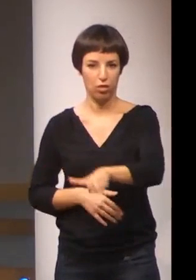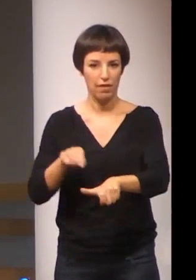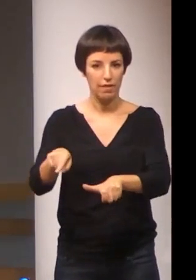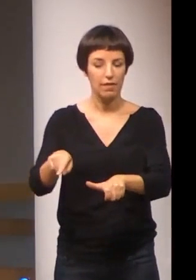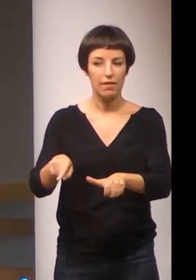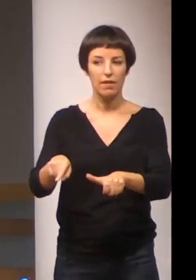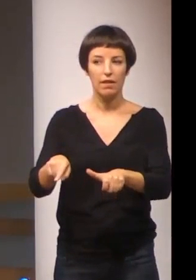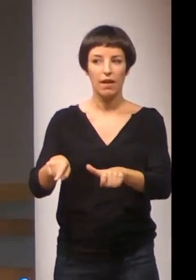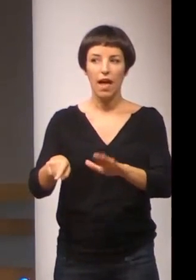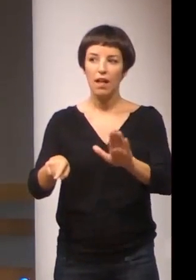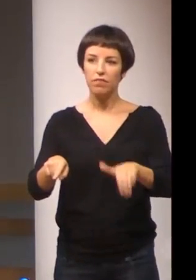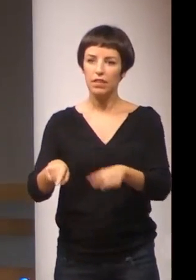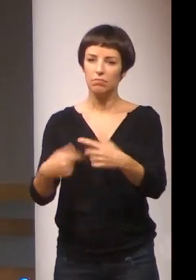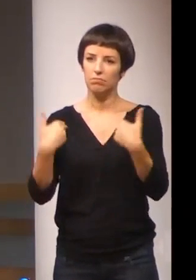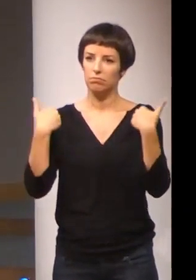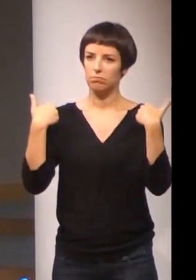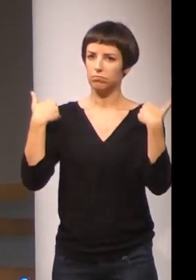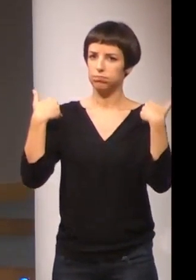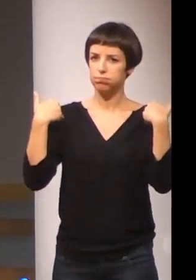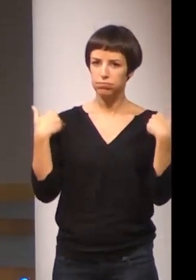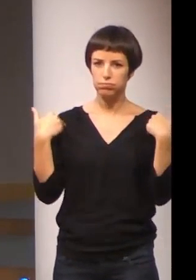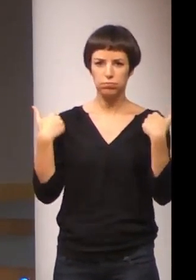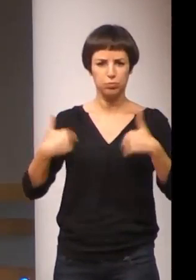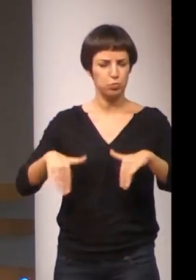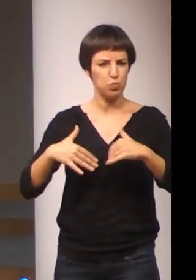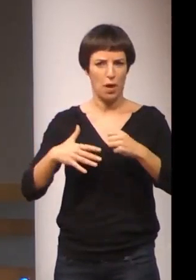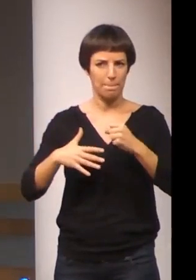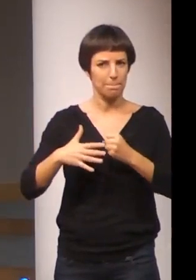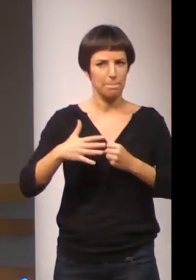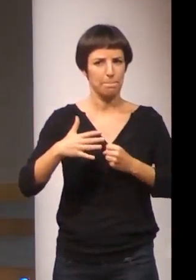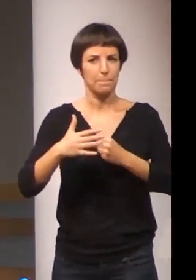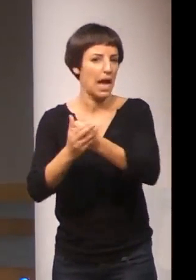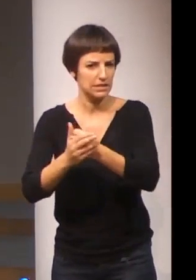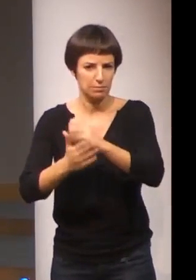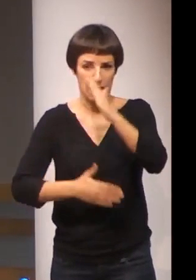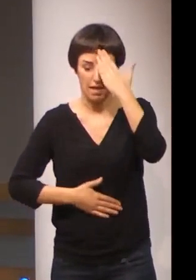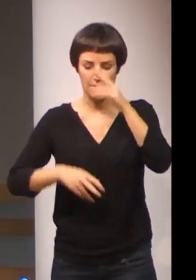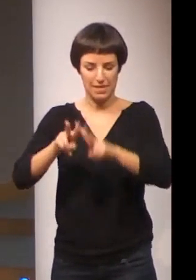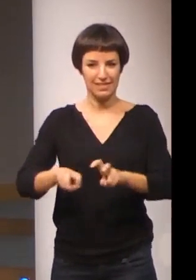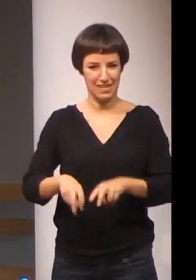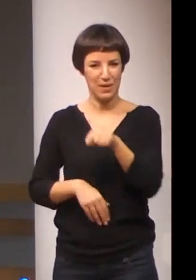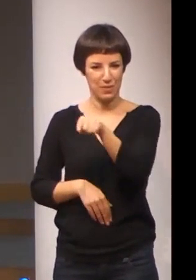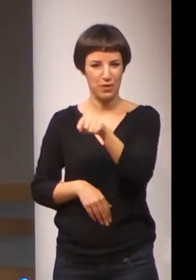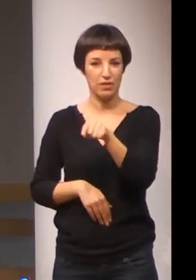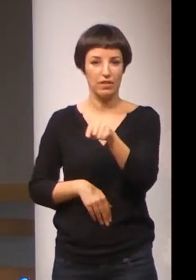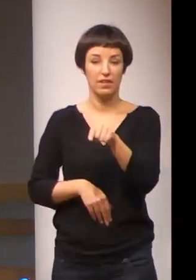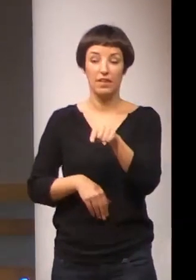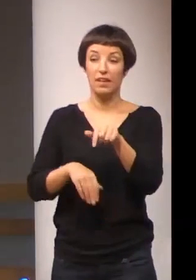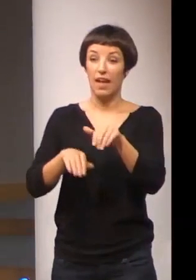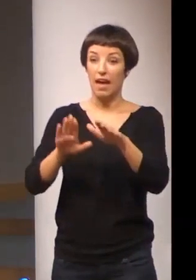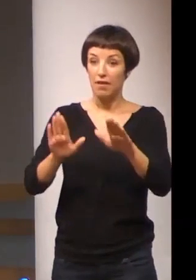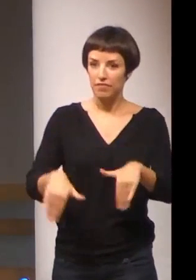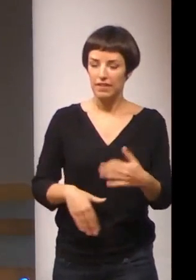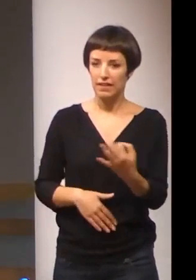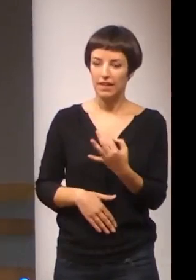adoptan una responsabilidad máxima o primaria en esa investigación, de tal forma que